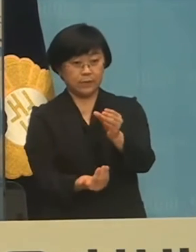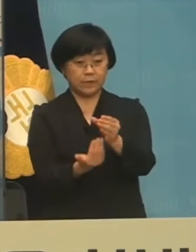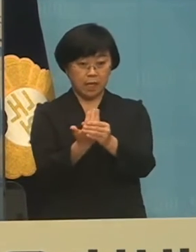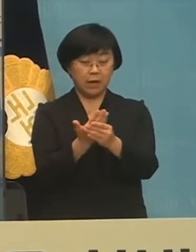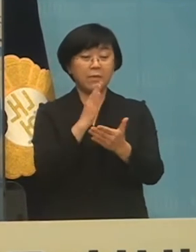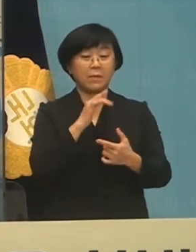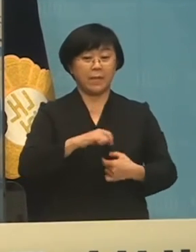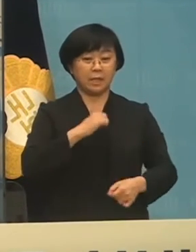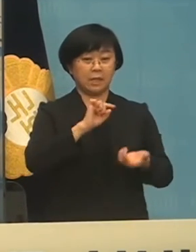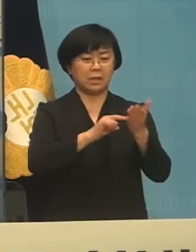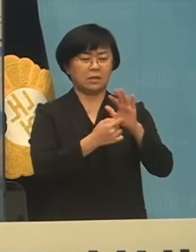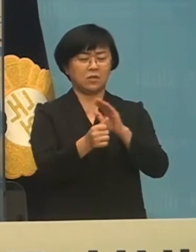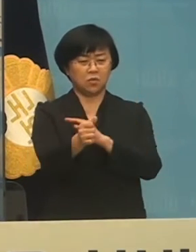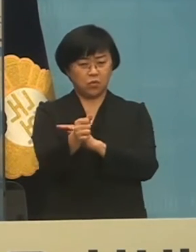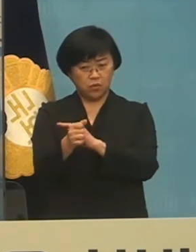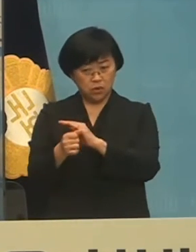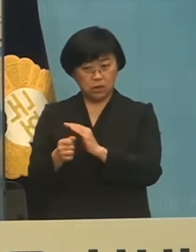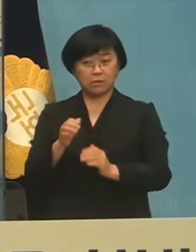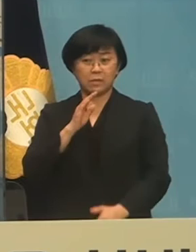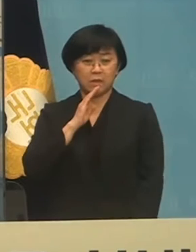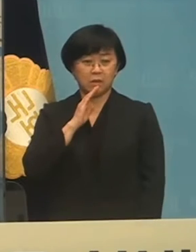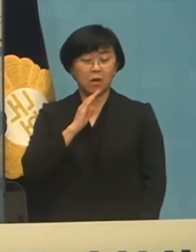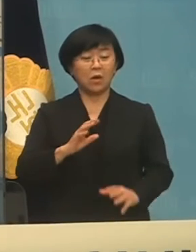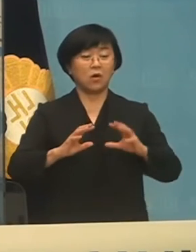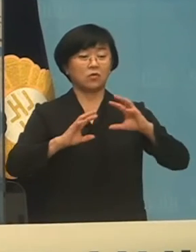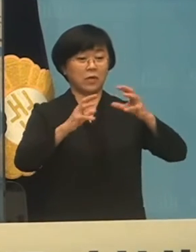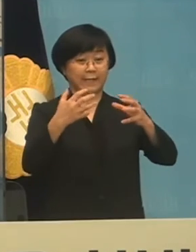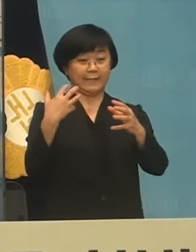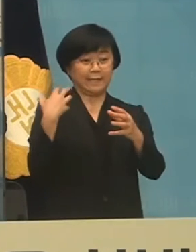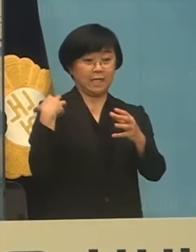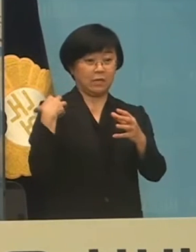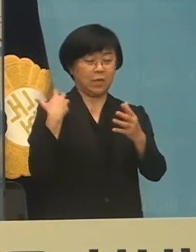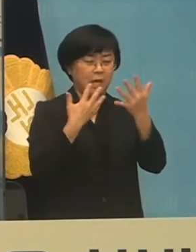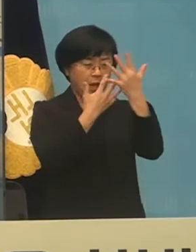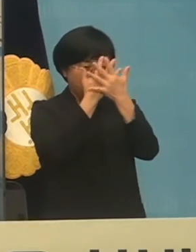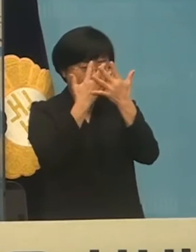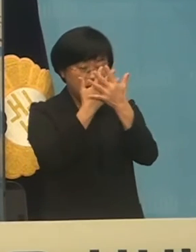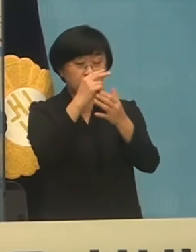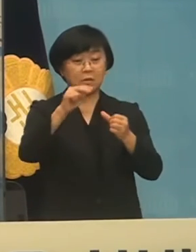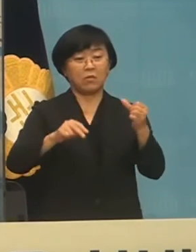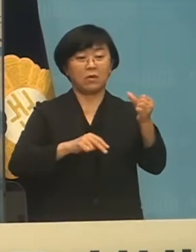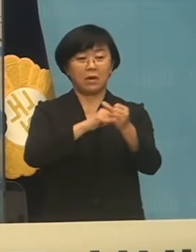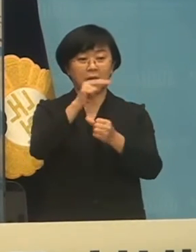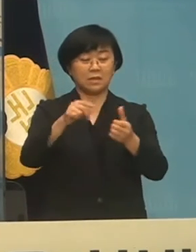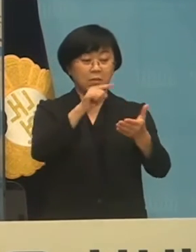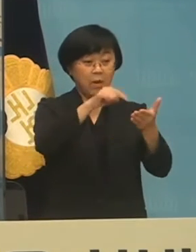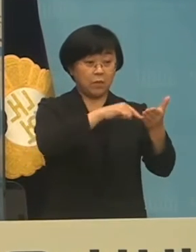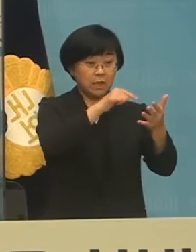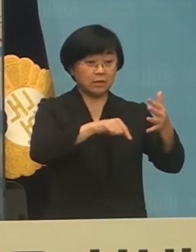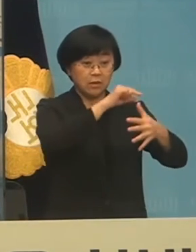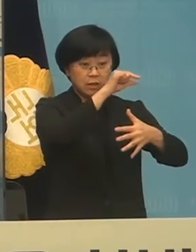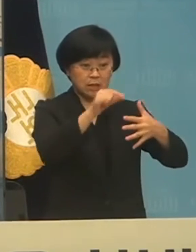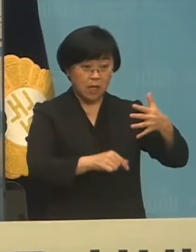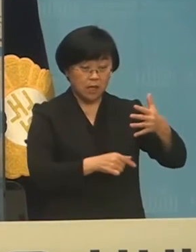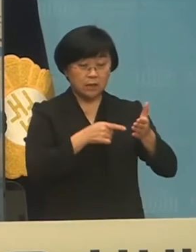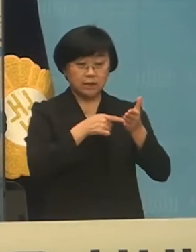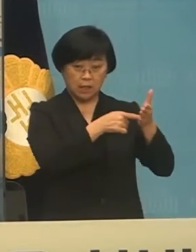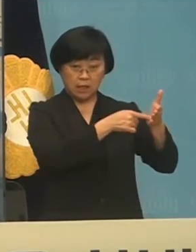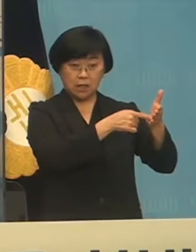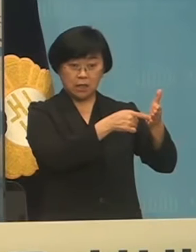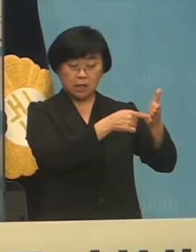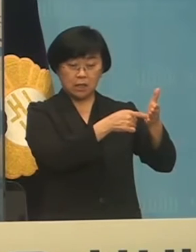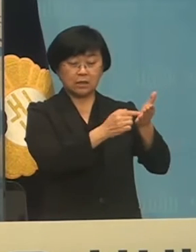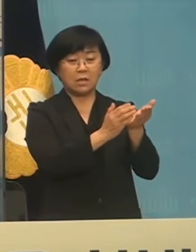진상을 규명하는데 소극적이었고 국가의 책임이 불분명한 상태에서 배보상 절차를